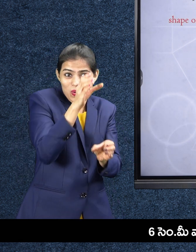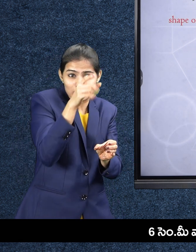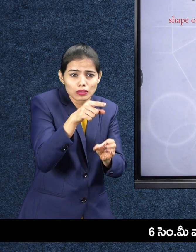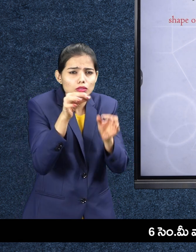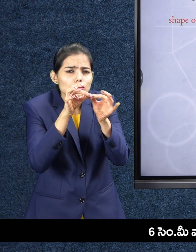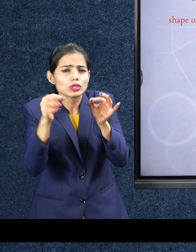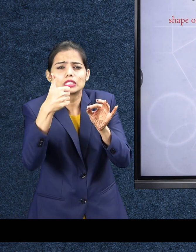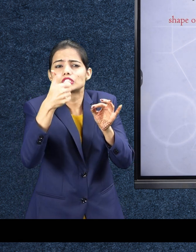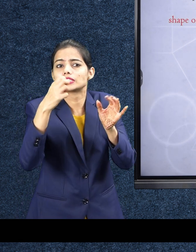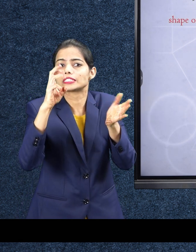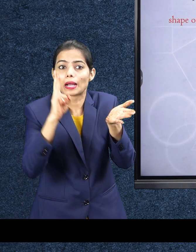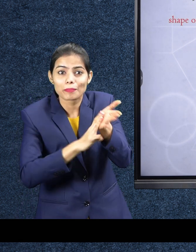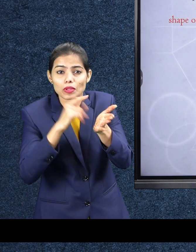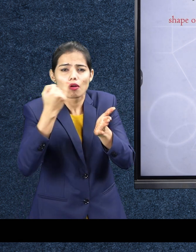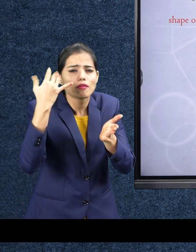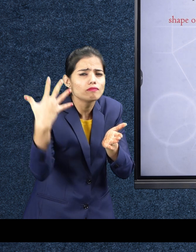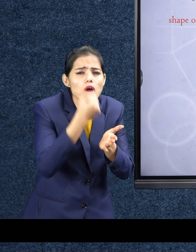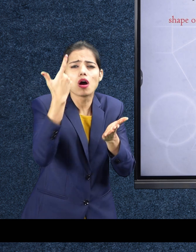మార్చారు. సిలిండర్ ఎత్తుని కనుక్కోవాలి.